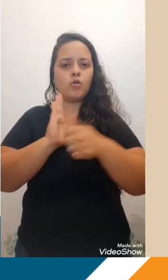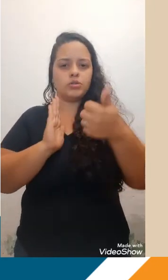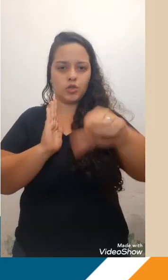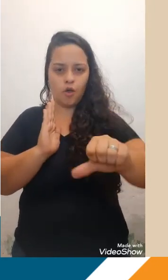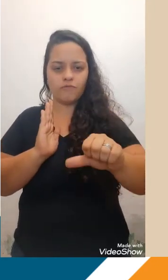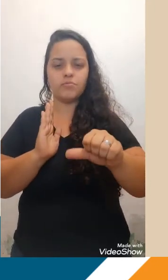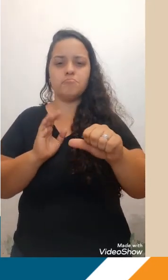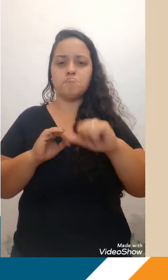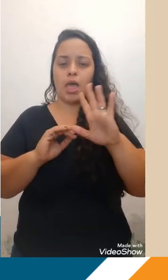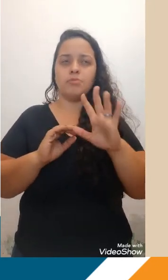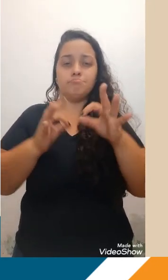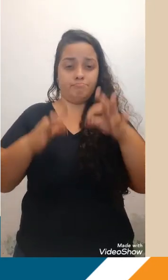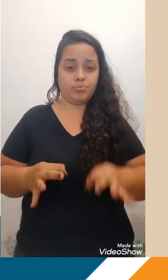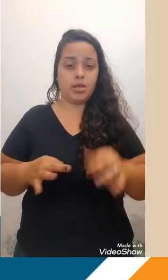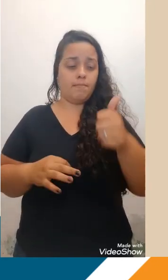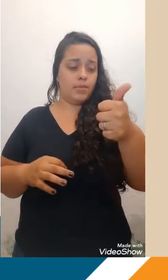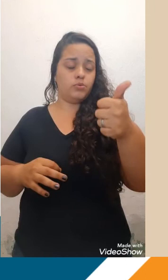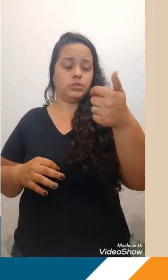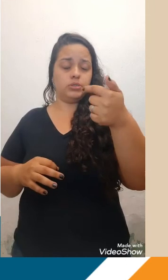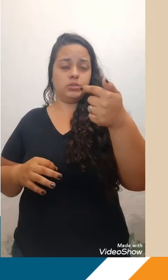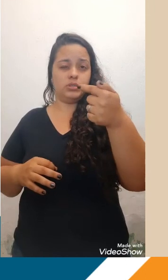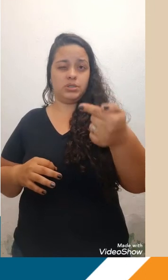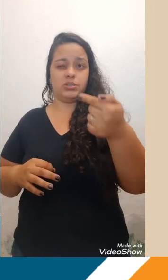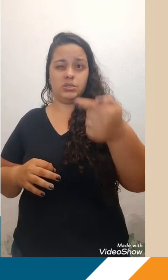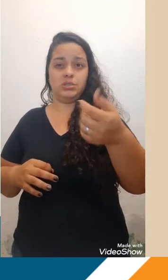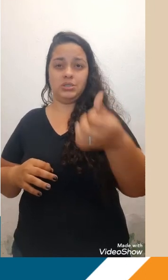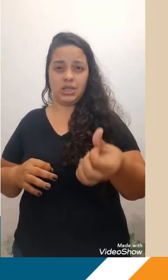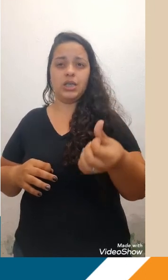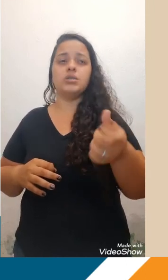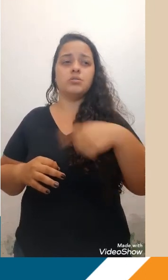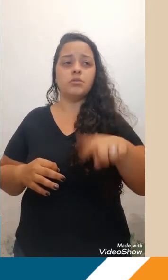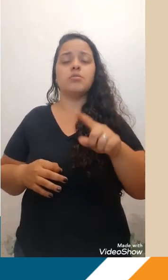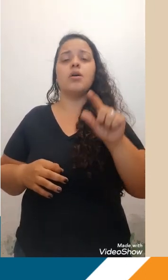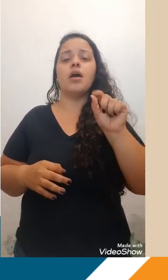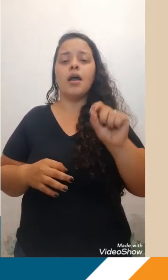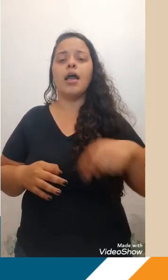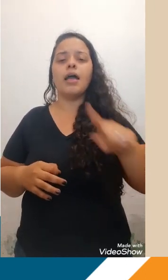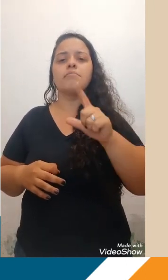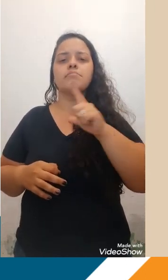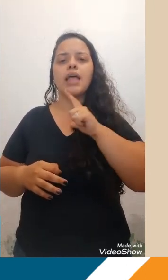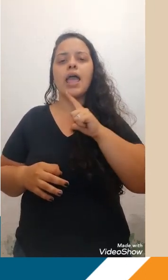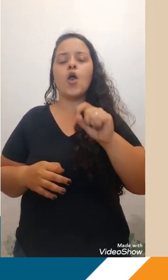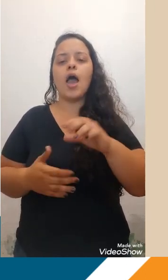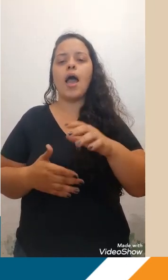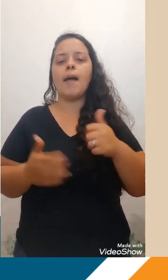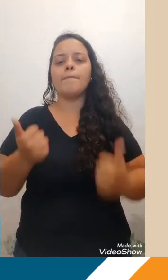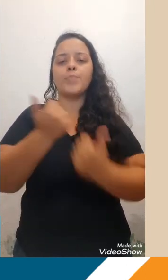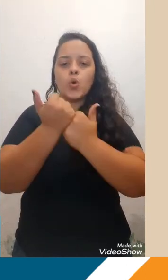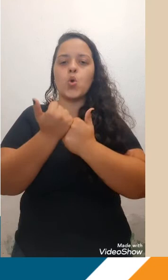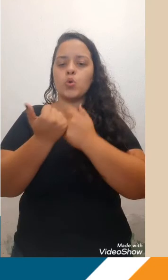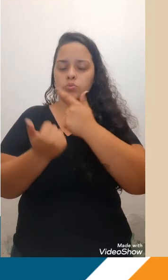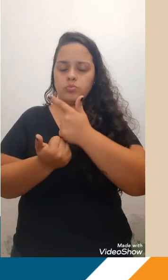XIX, mais precisamente em 1876, foi formada a ditadura de Porfírio Dias, que contava com o apoio dos